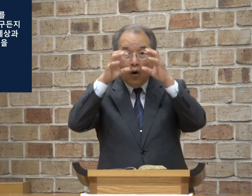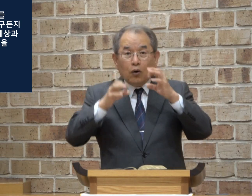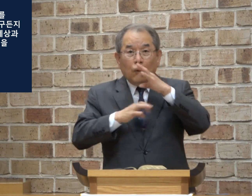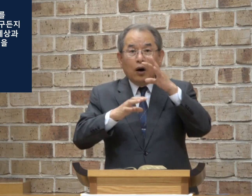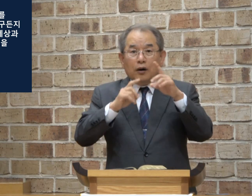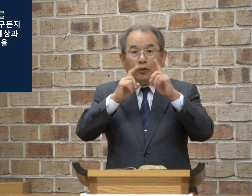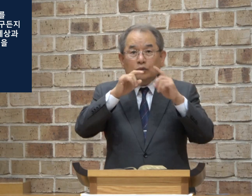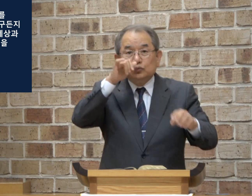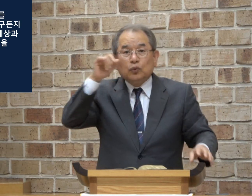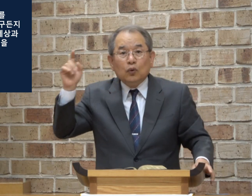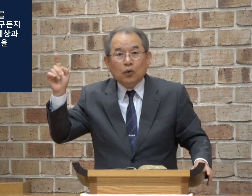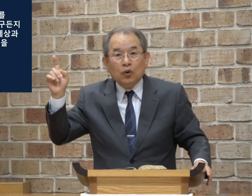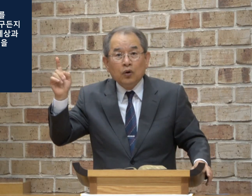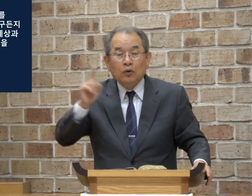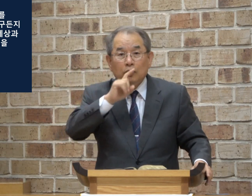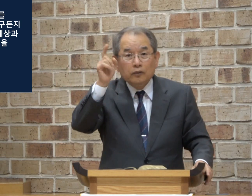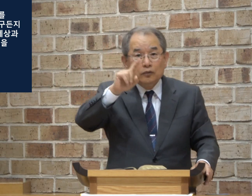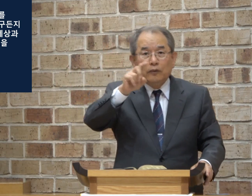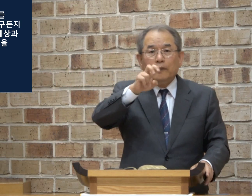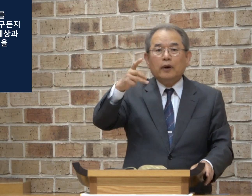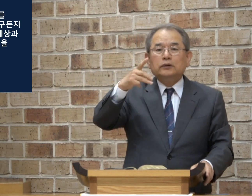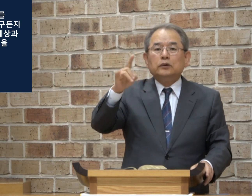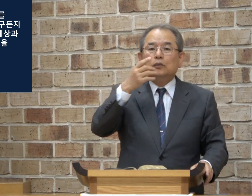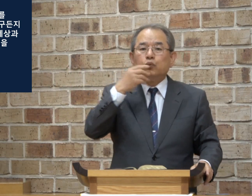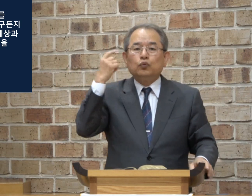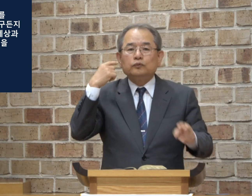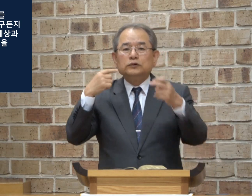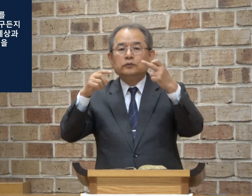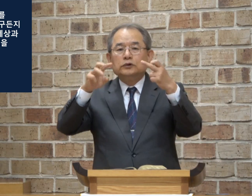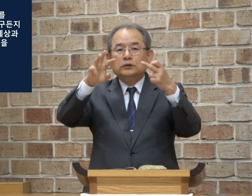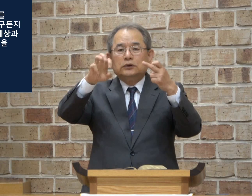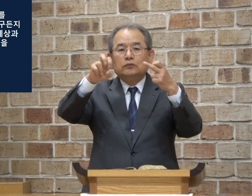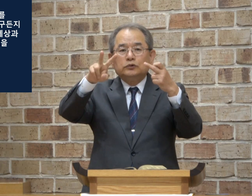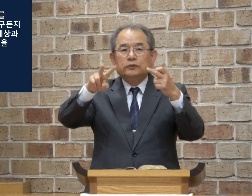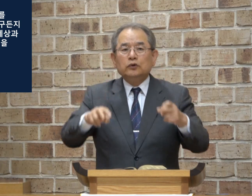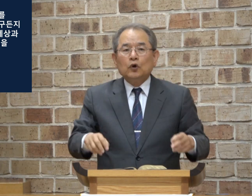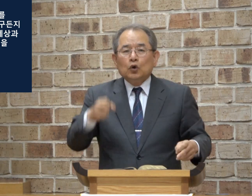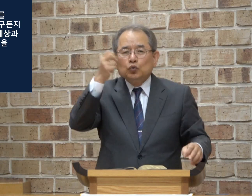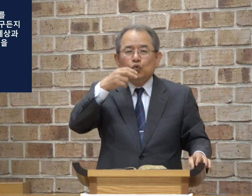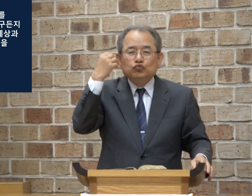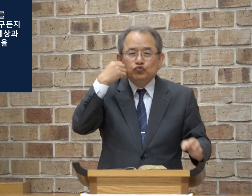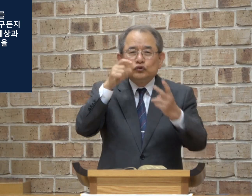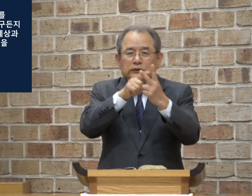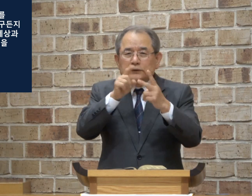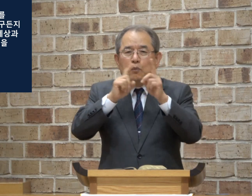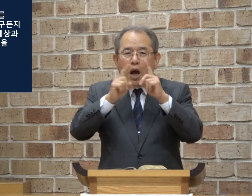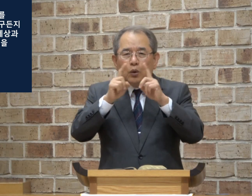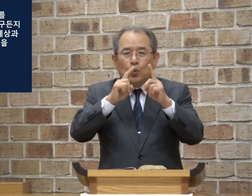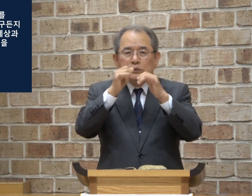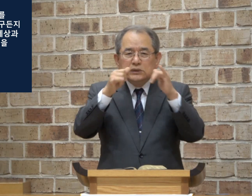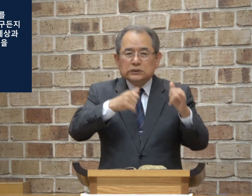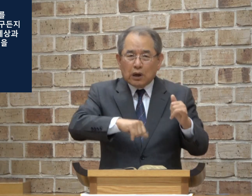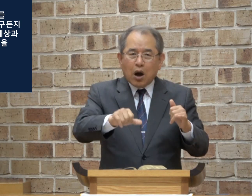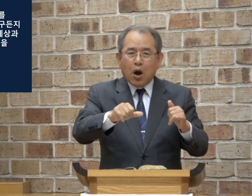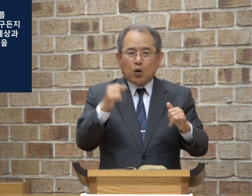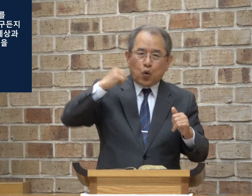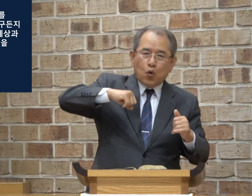오늘 마태복음을 보면요 놀라운 말씀이 있습니다. 마태복음 12장 32절 말씀이에요. 또 누구든지 말로